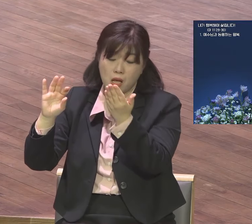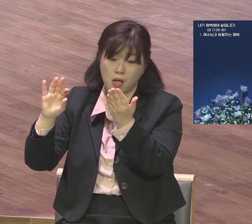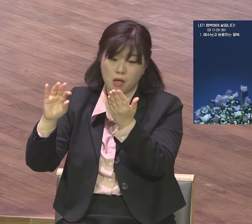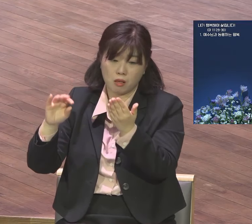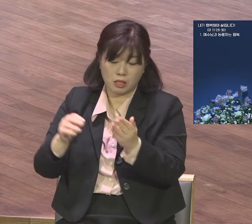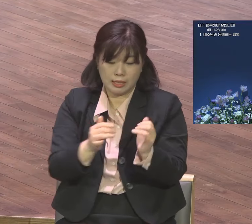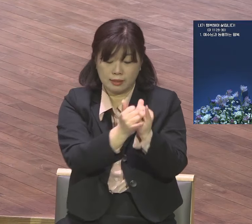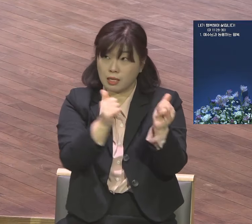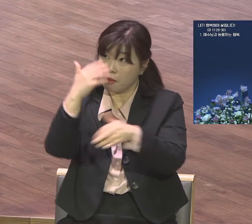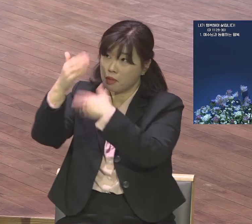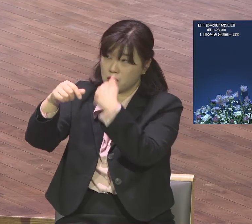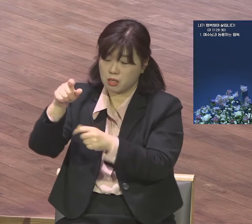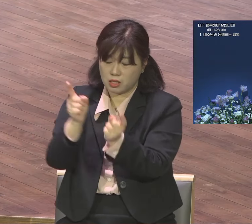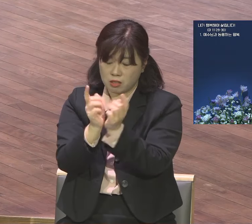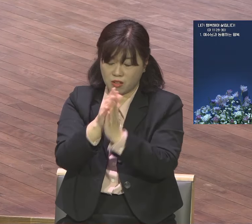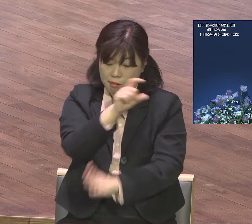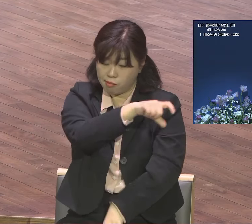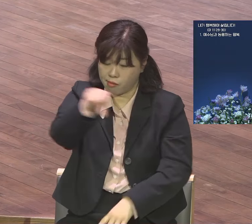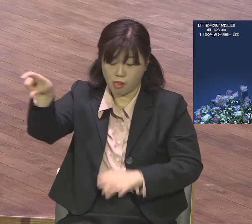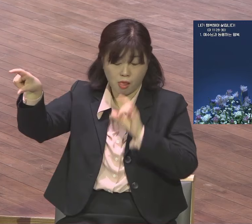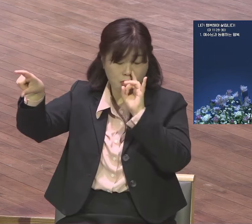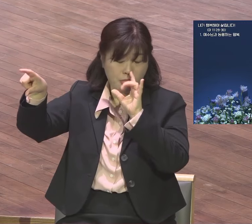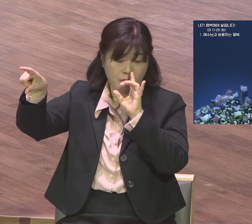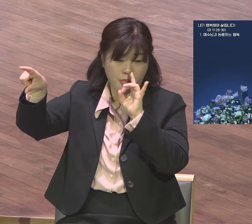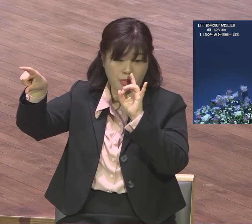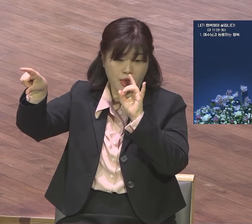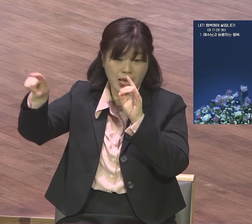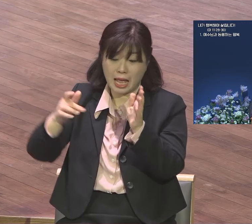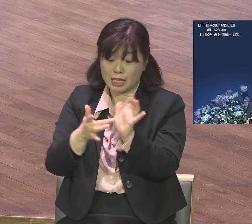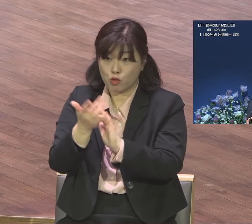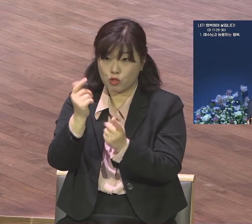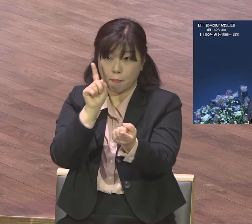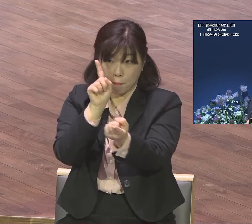닫혔던 행복의 문이 열리게 되는 것입니다.